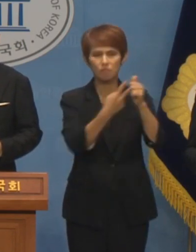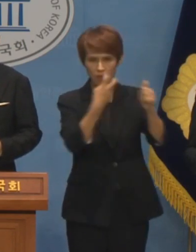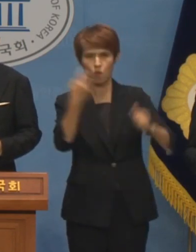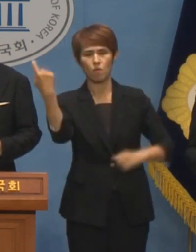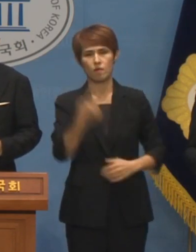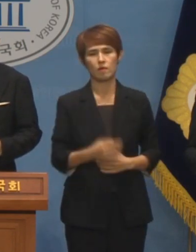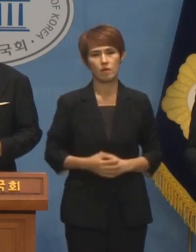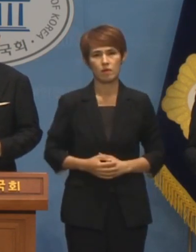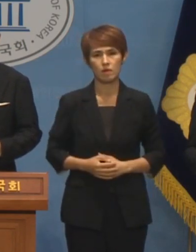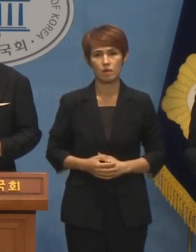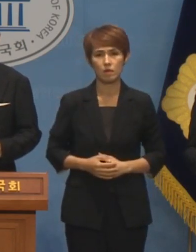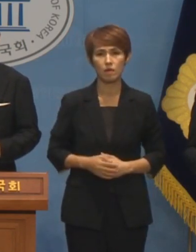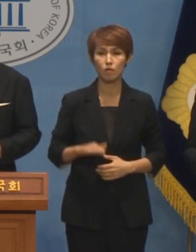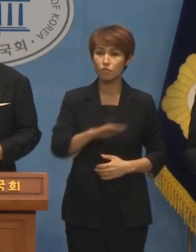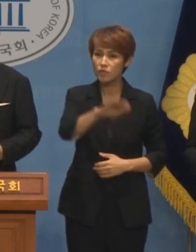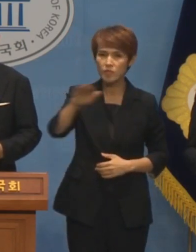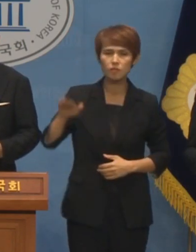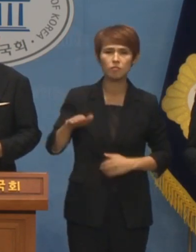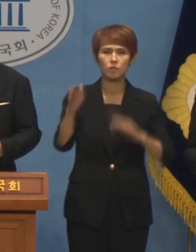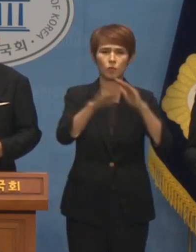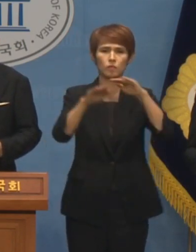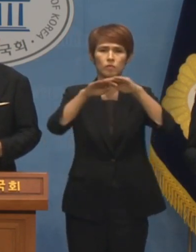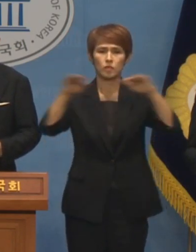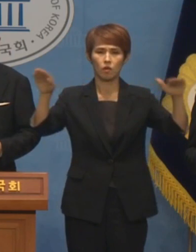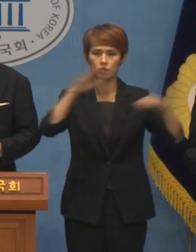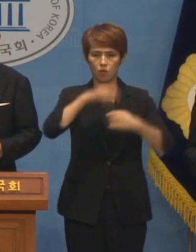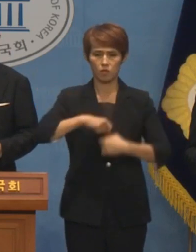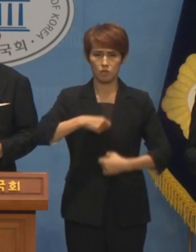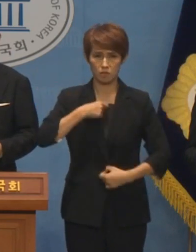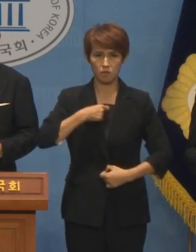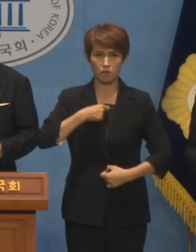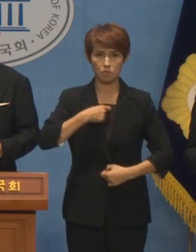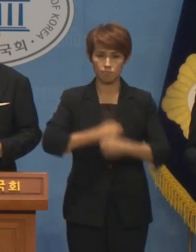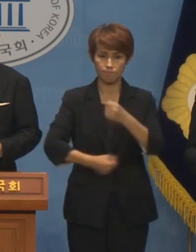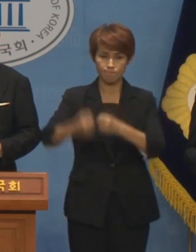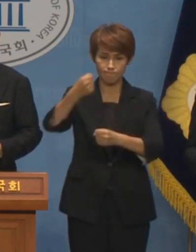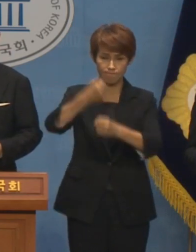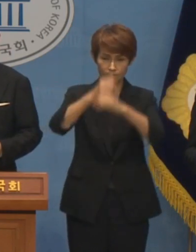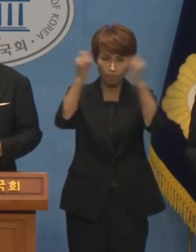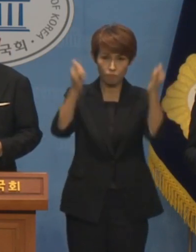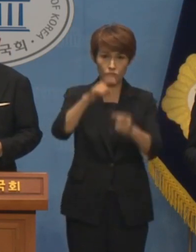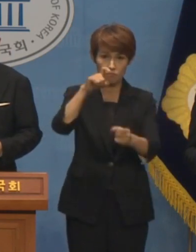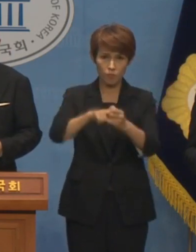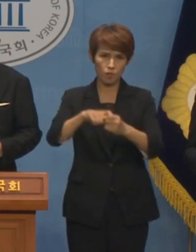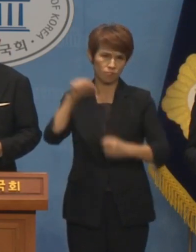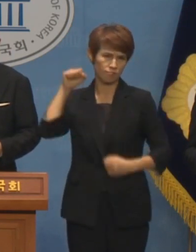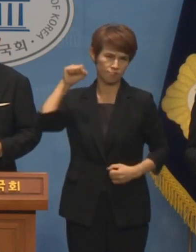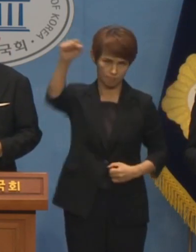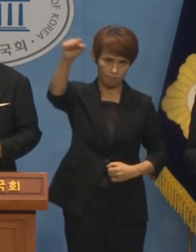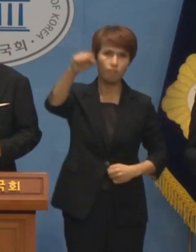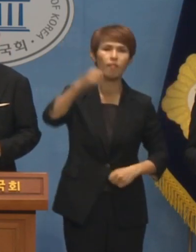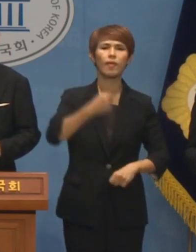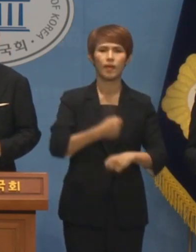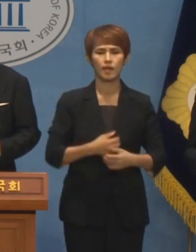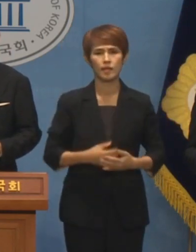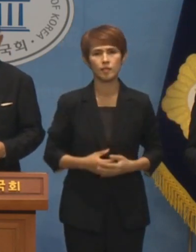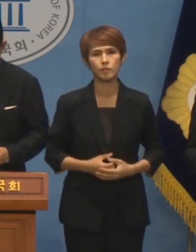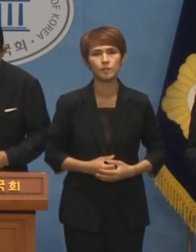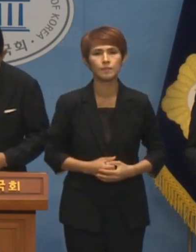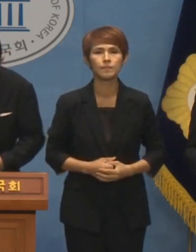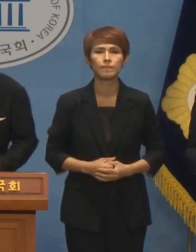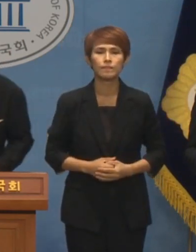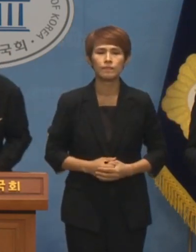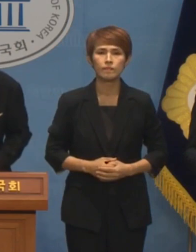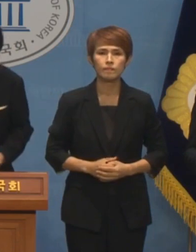다수 을들은 공정과 정의가 회복되는 사회를 위해 끝까지 투쟁해 나가겠습니다. 감사합니다.